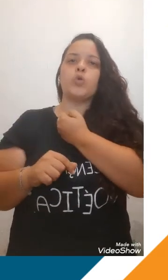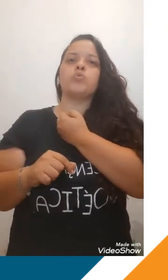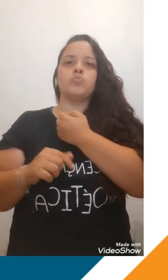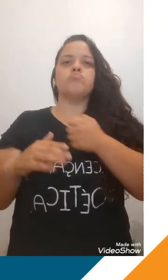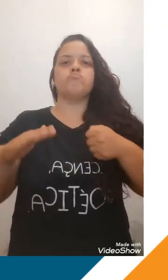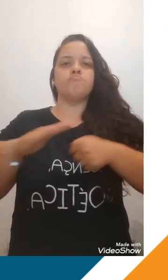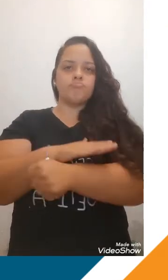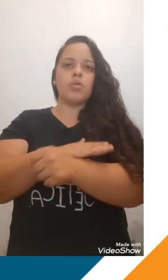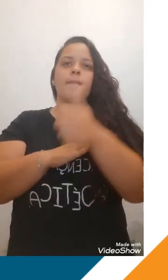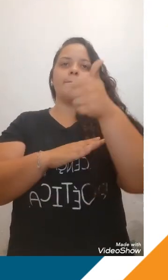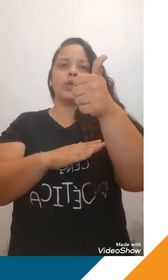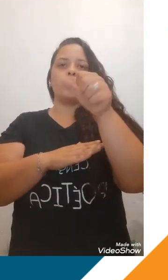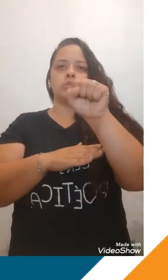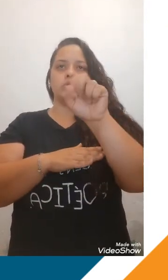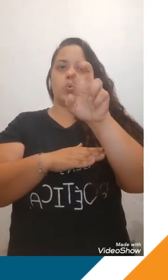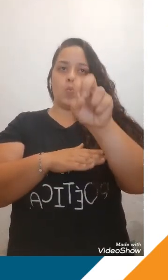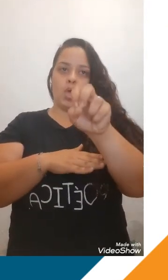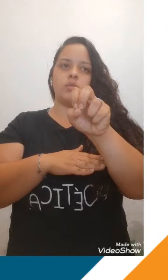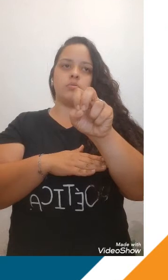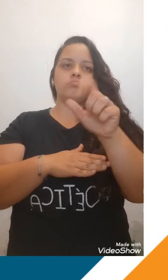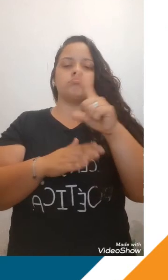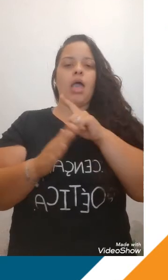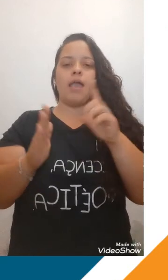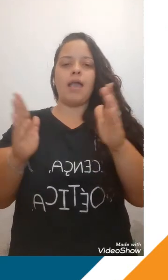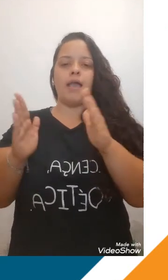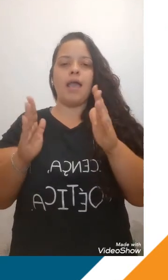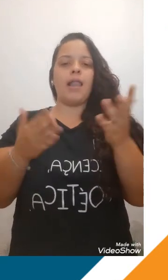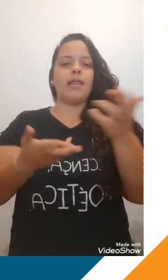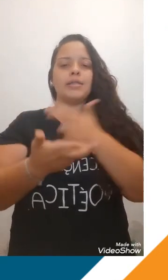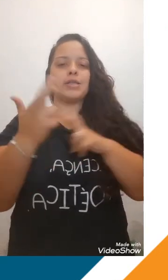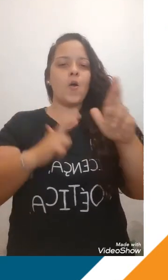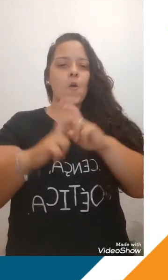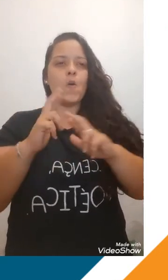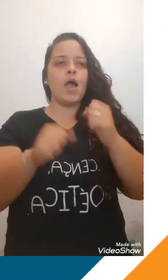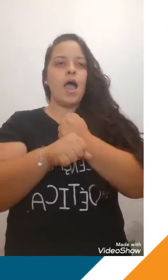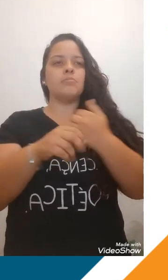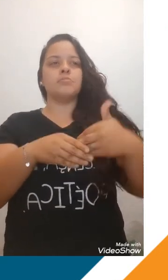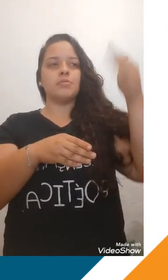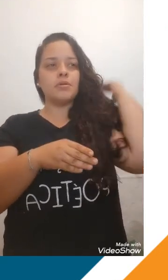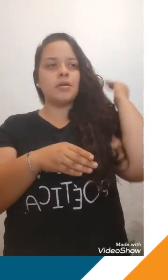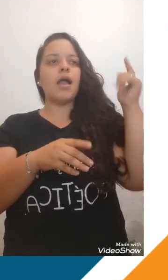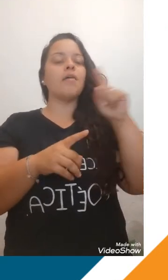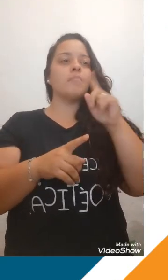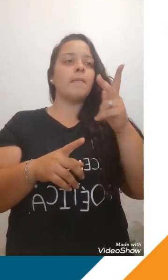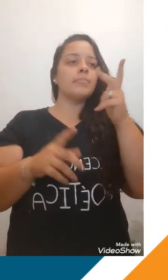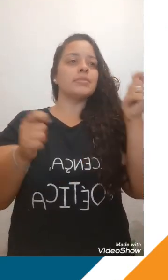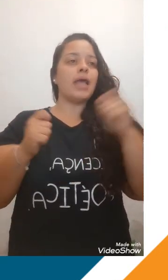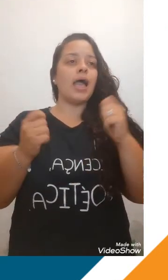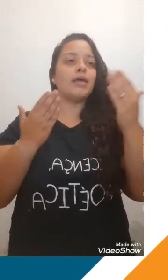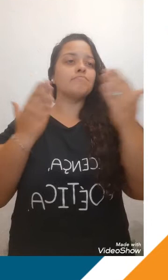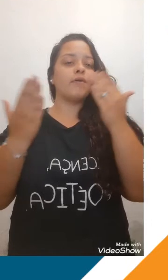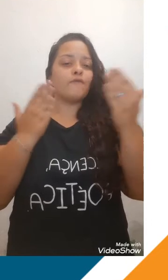em 1850 com relação ao ano anterior reflete apenas a repressão inglesa do Bill Arbed.